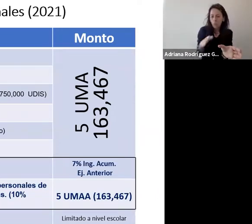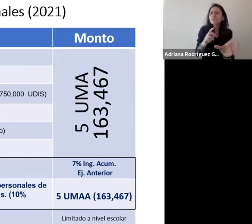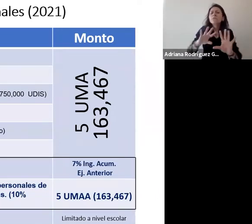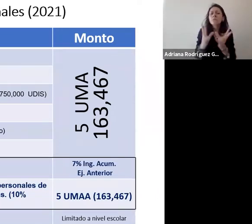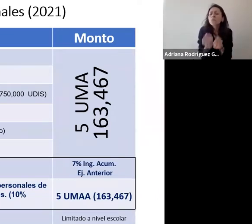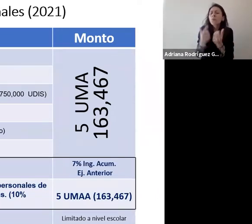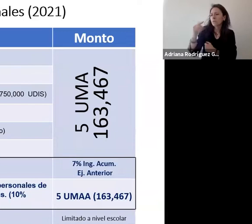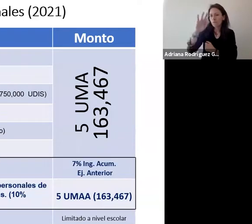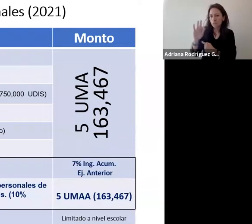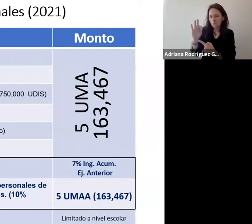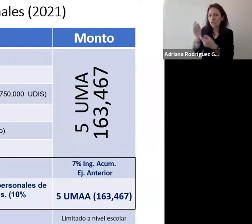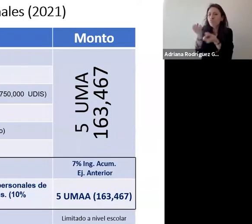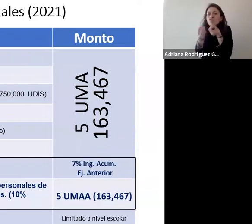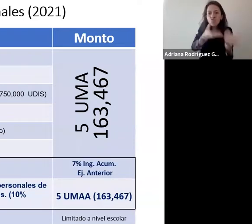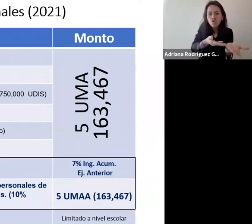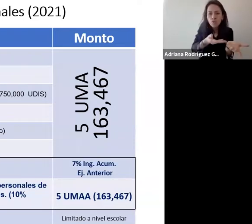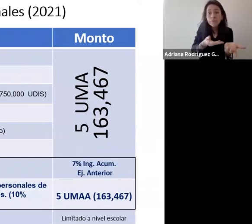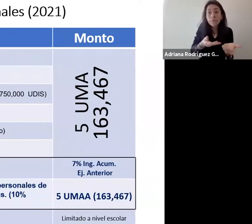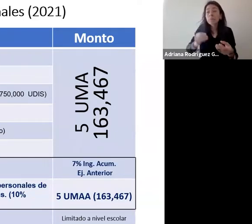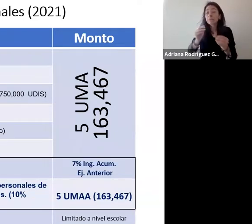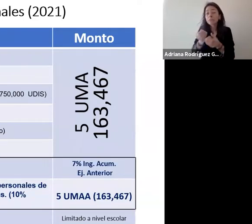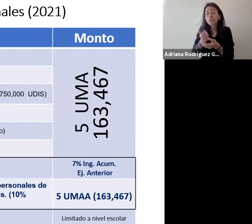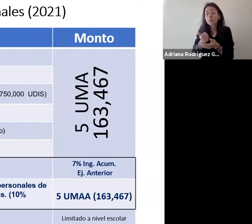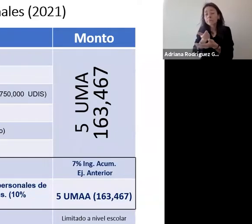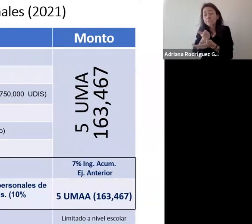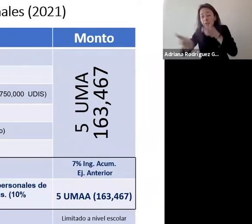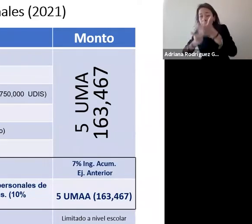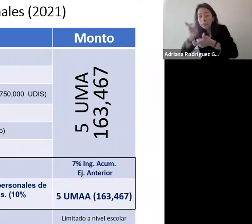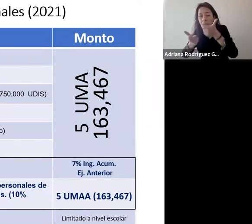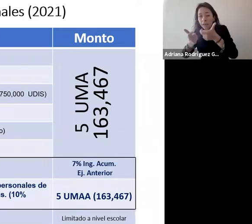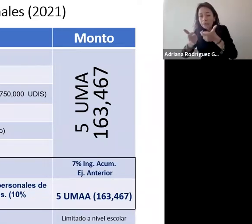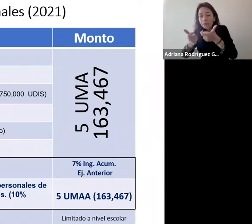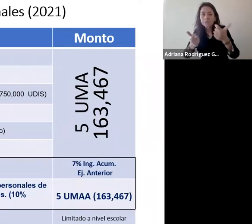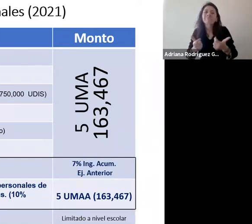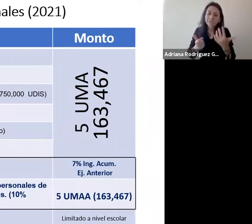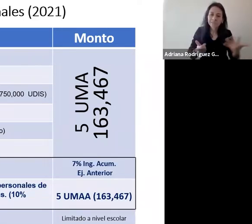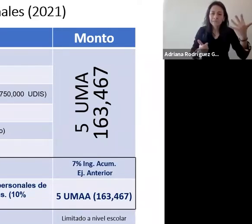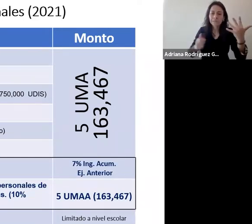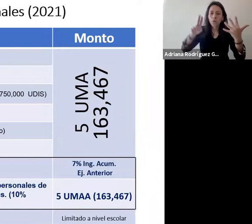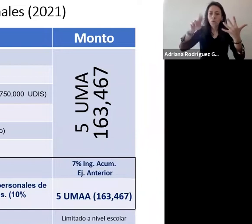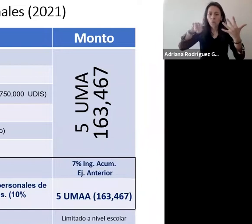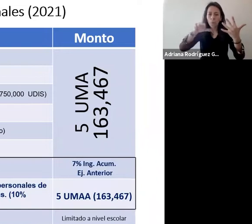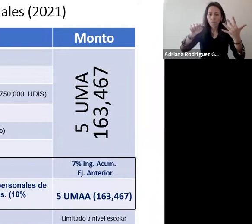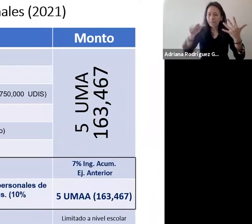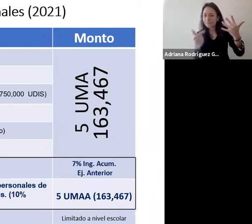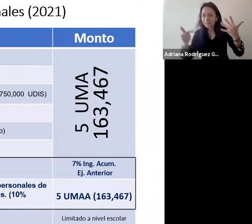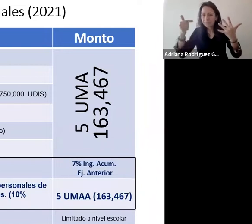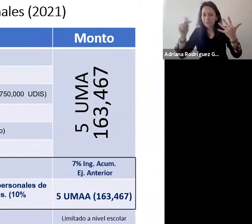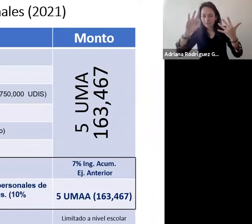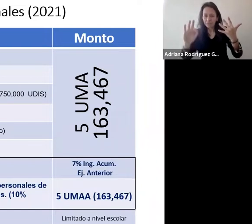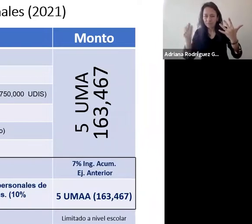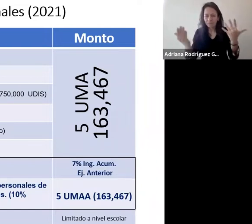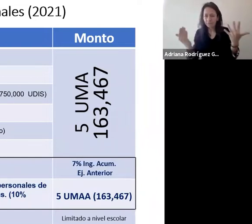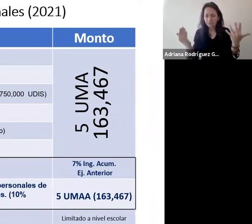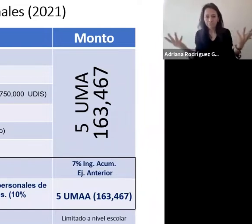aportaciones complementarias hasta 5 UMAS también, la misma cantidad. Además, adicionalmente están